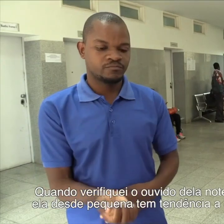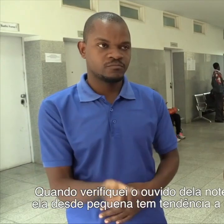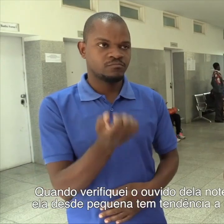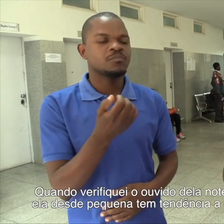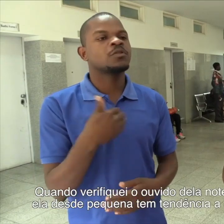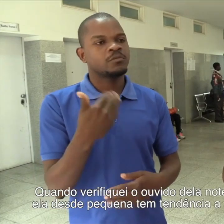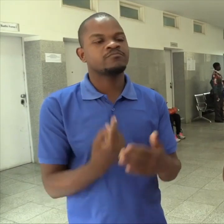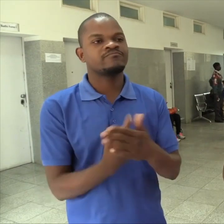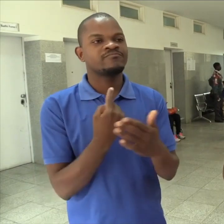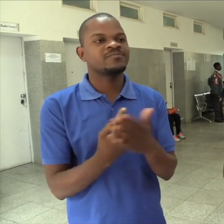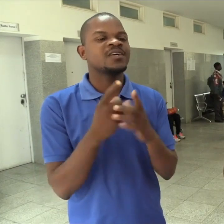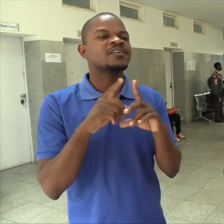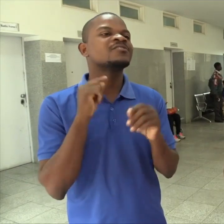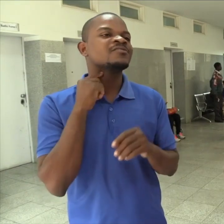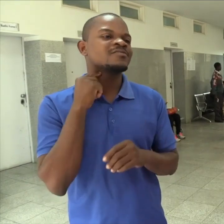muita cera por dentro.